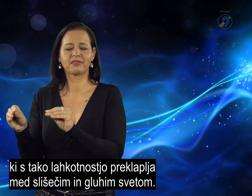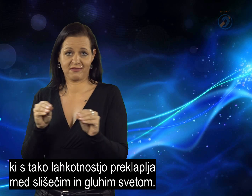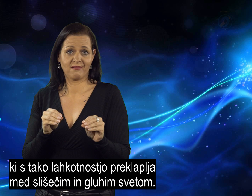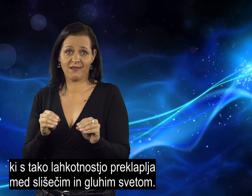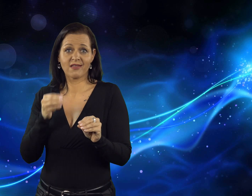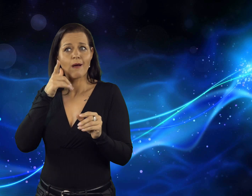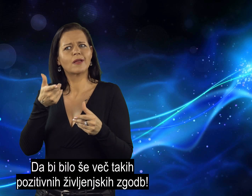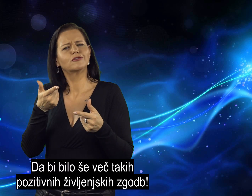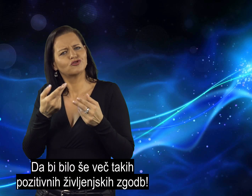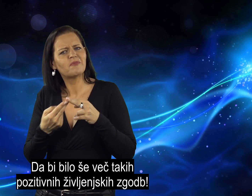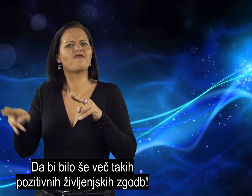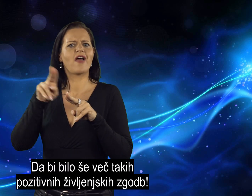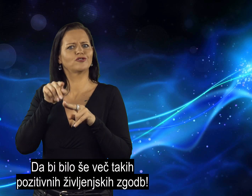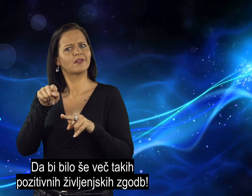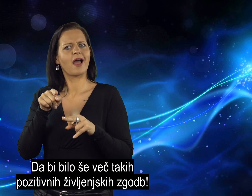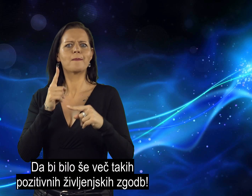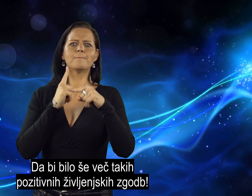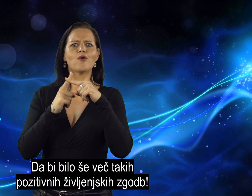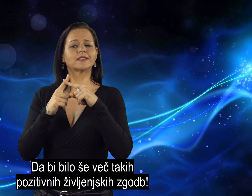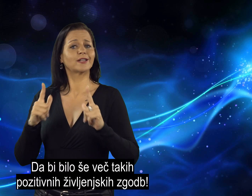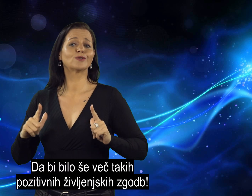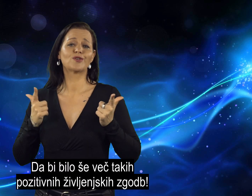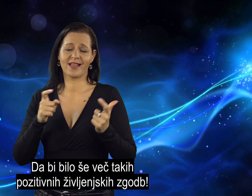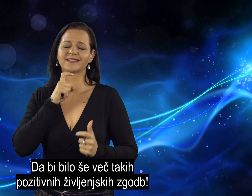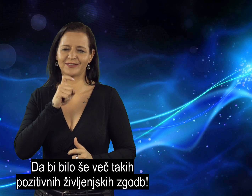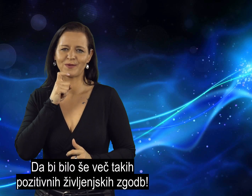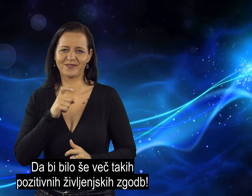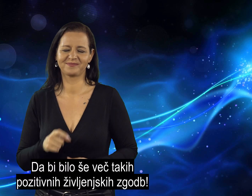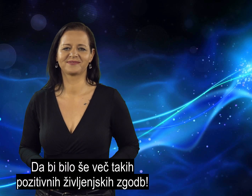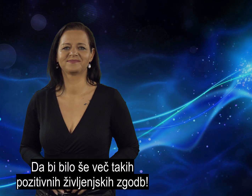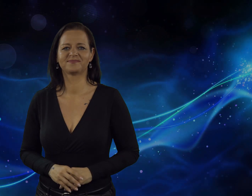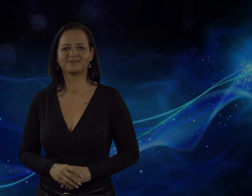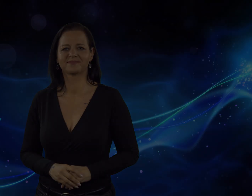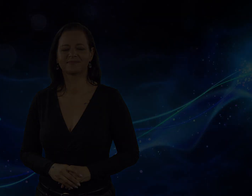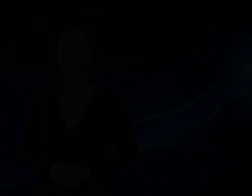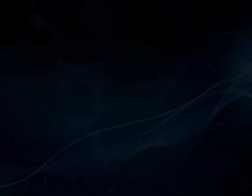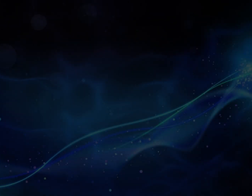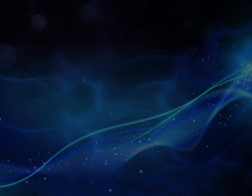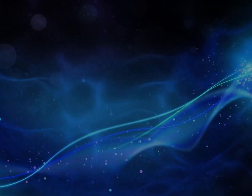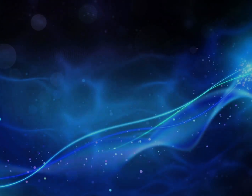Da bi bilo še več takih pozitivnih življenjskih zgodb.